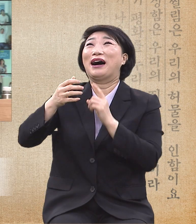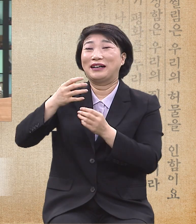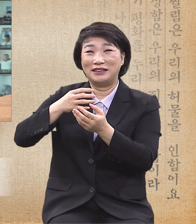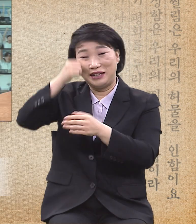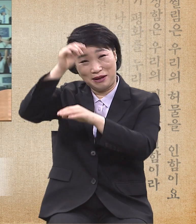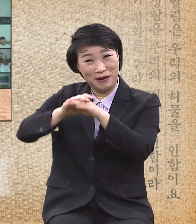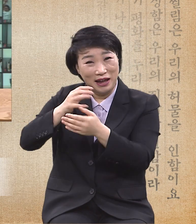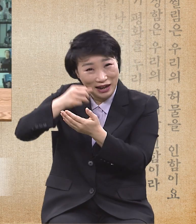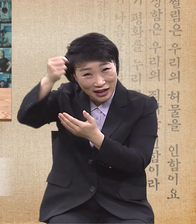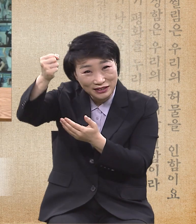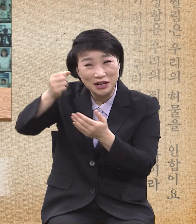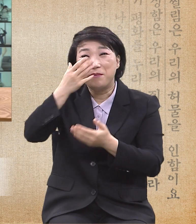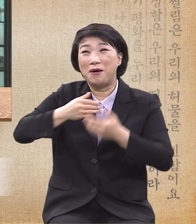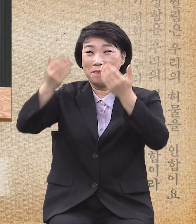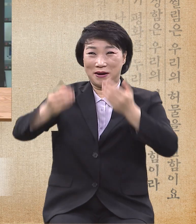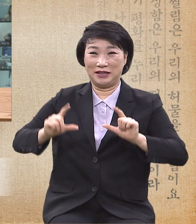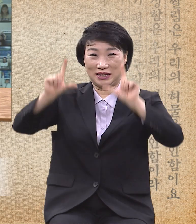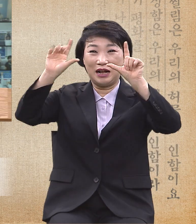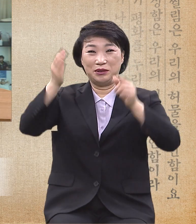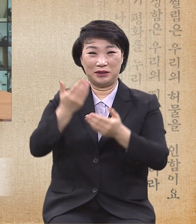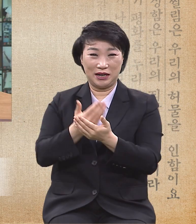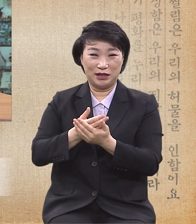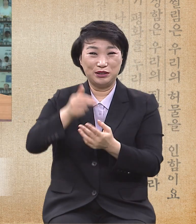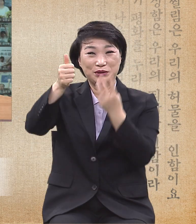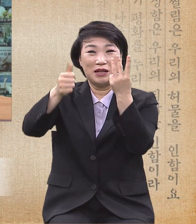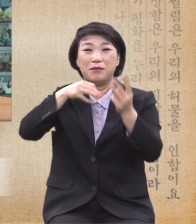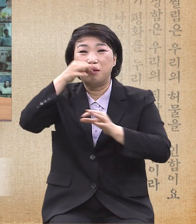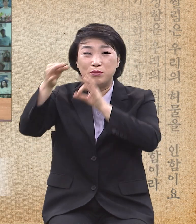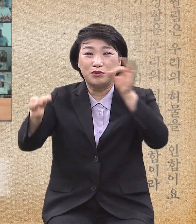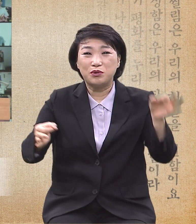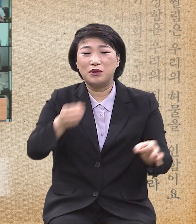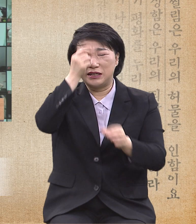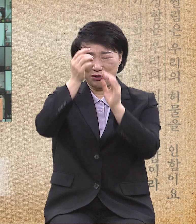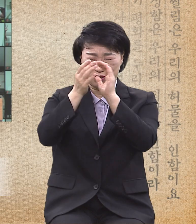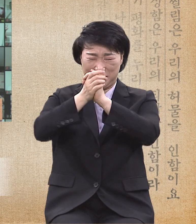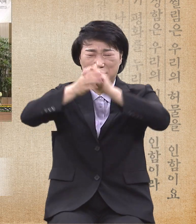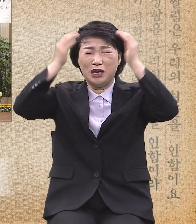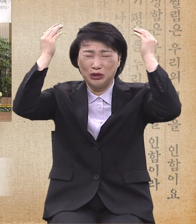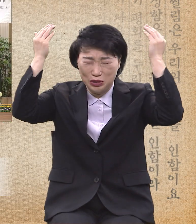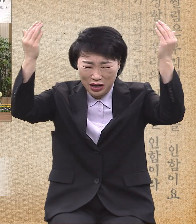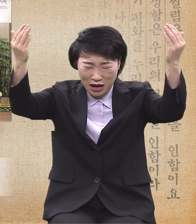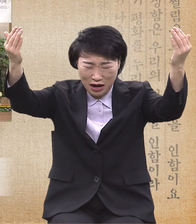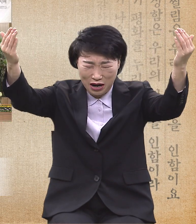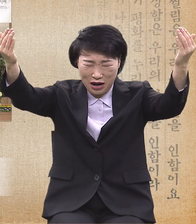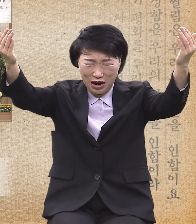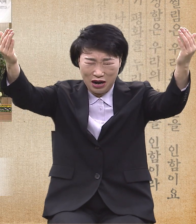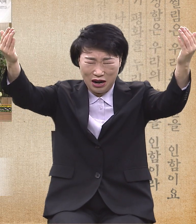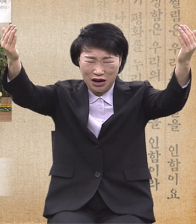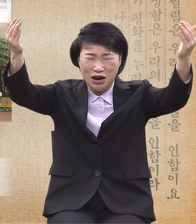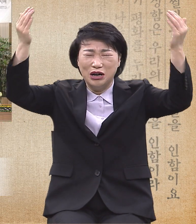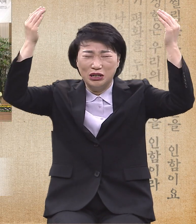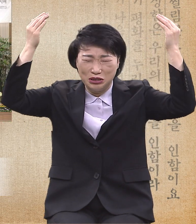받아들이는 축복된 날이 되길 원합니다. 우리 주여 삼창하고 기도하겠습니다. 주여